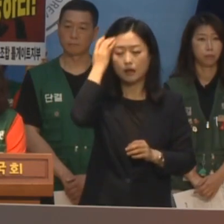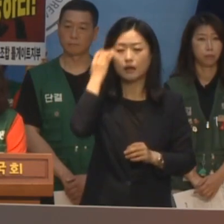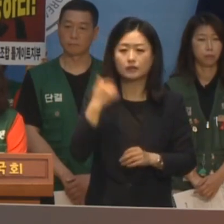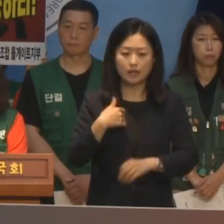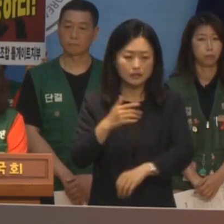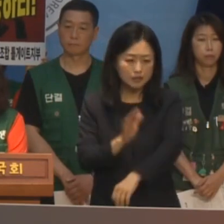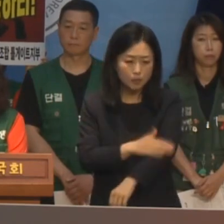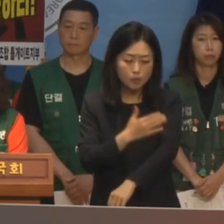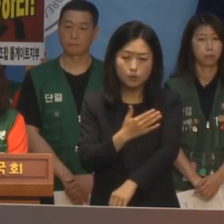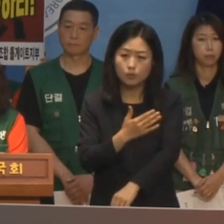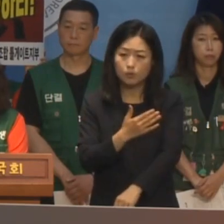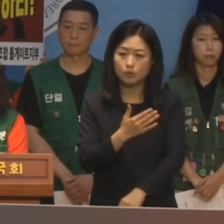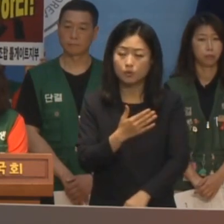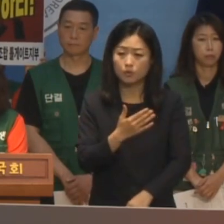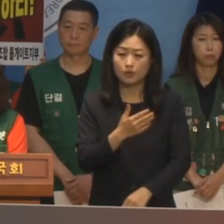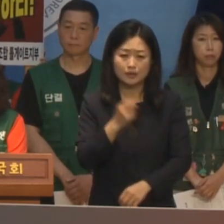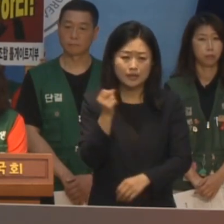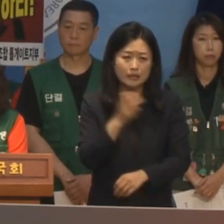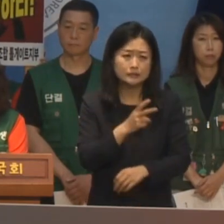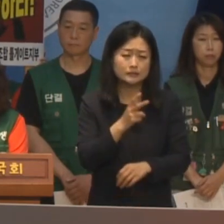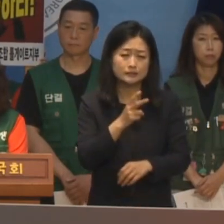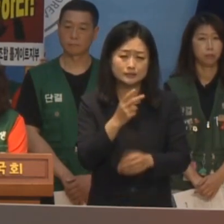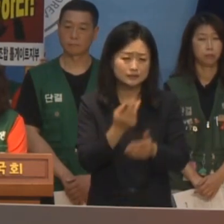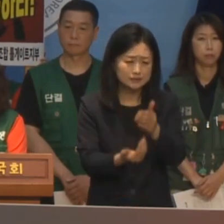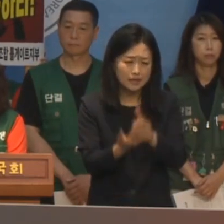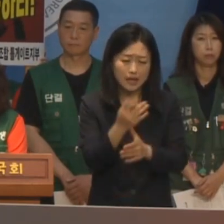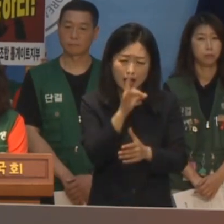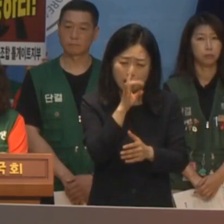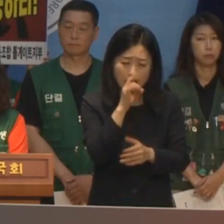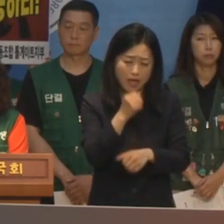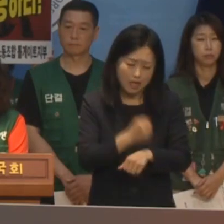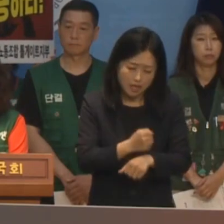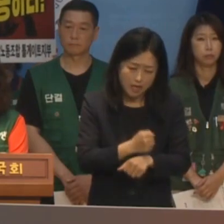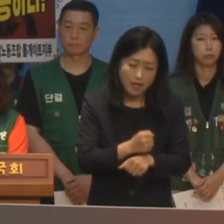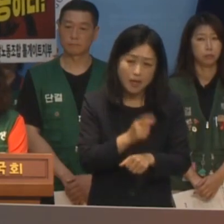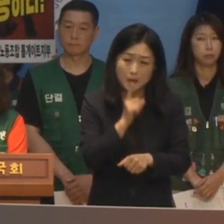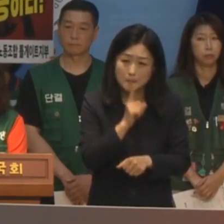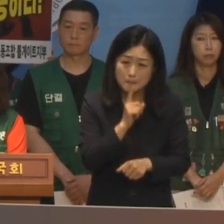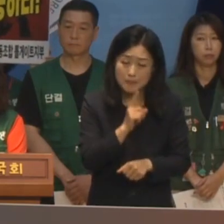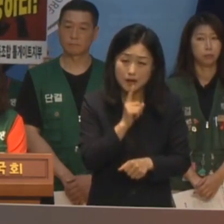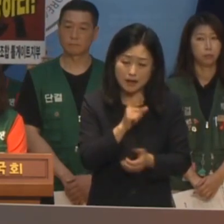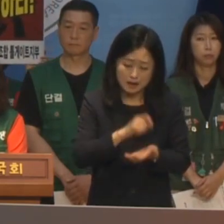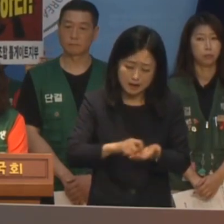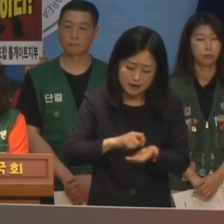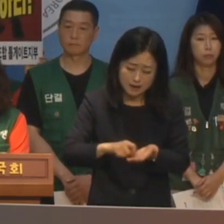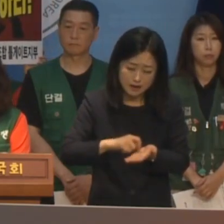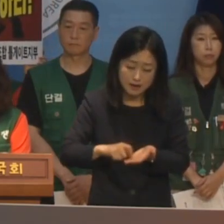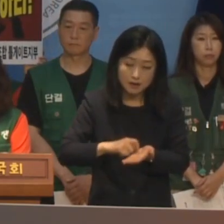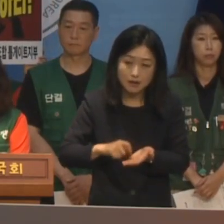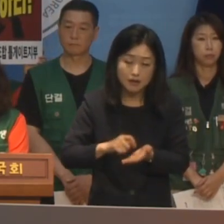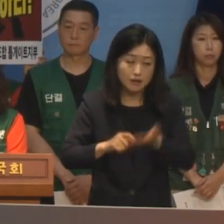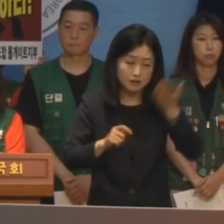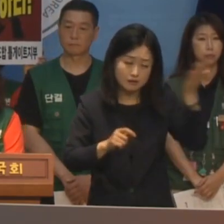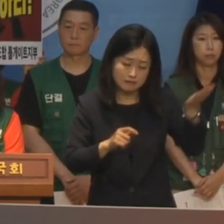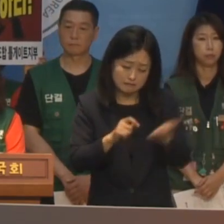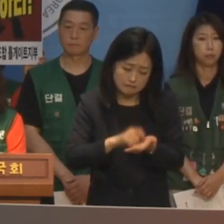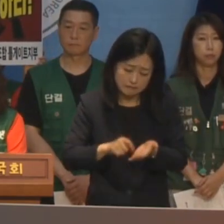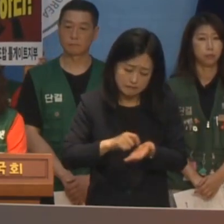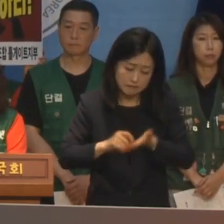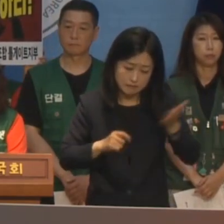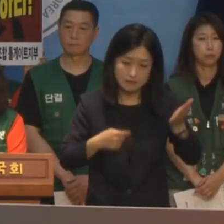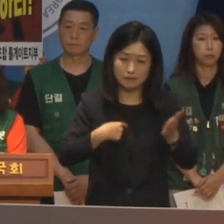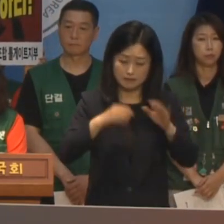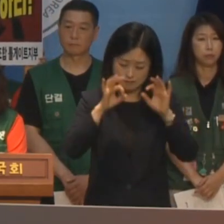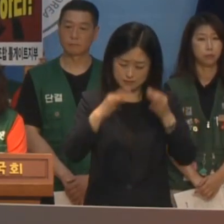잘못했습니다. 다시는 이런 일이 일어나지 않도록 하겠습니다. 라고 받아 적었던 제